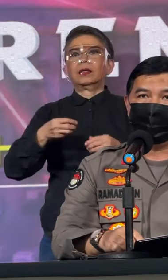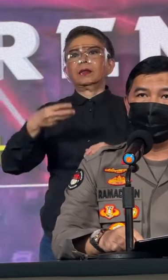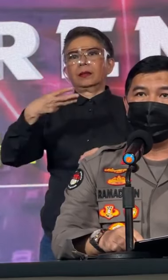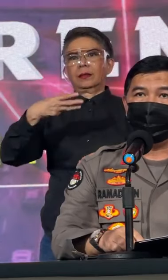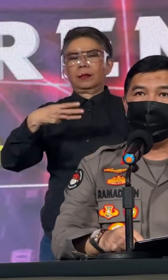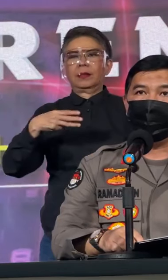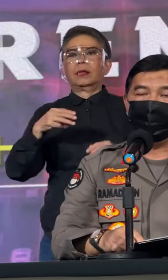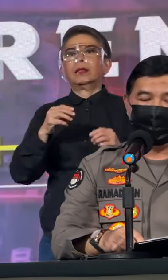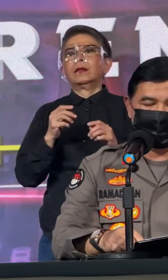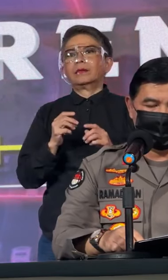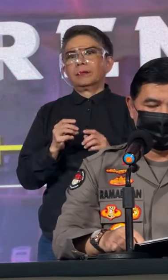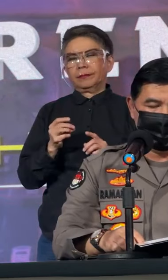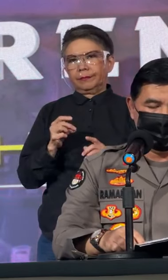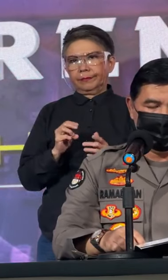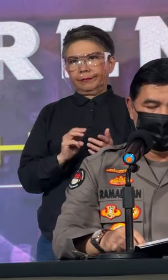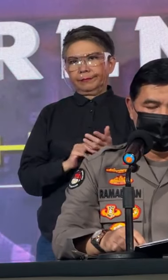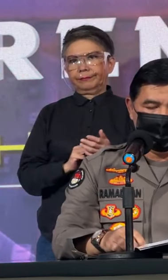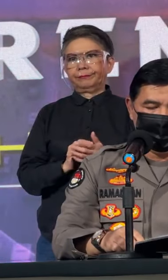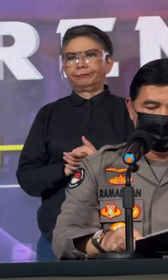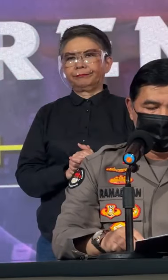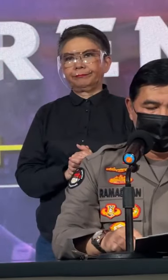oleh saudara EM.